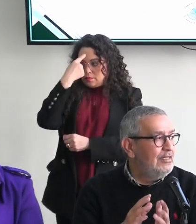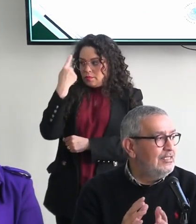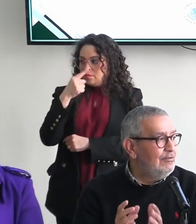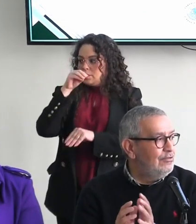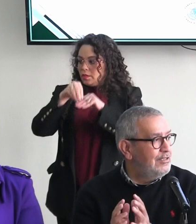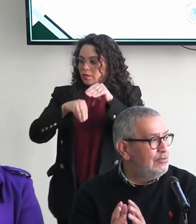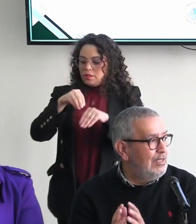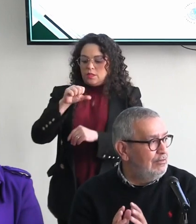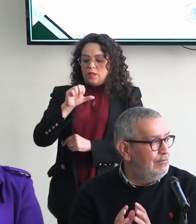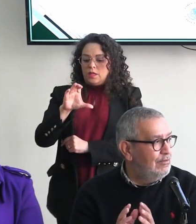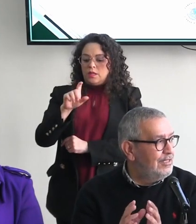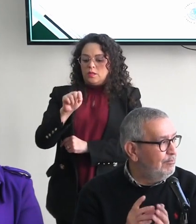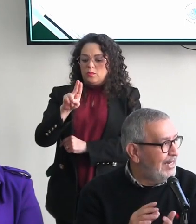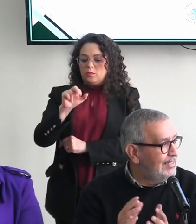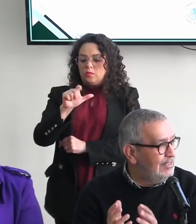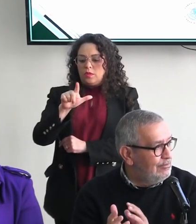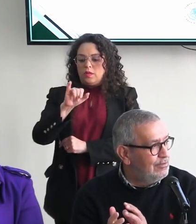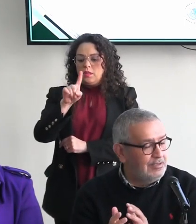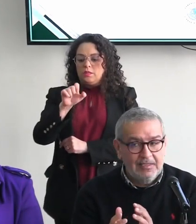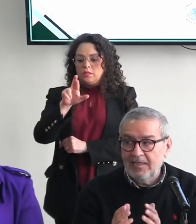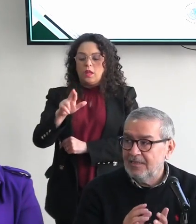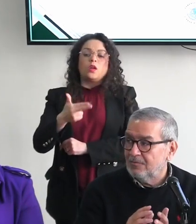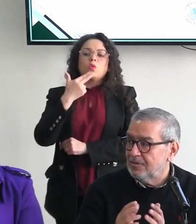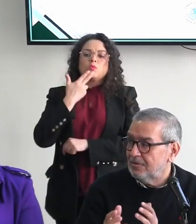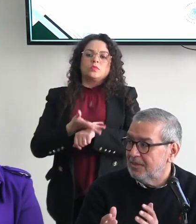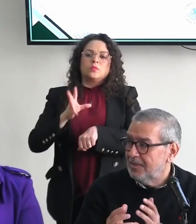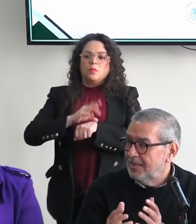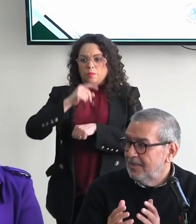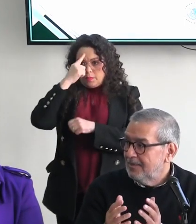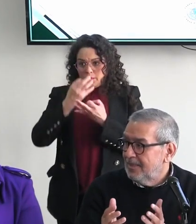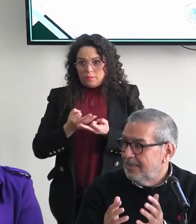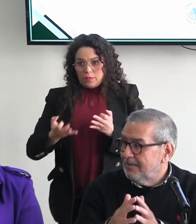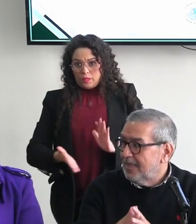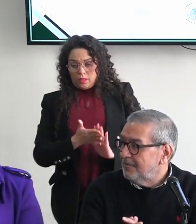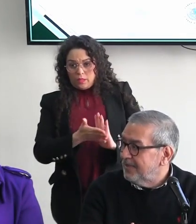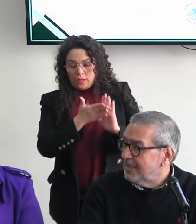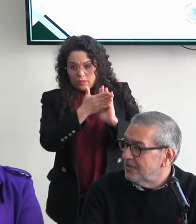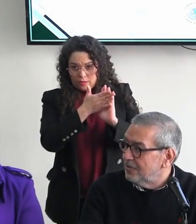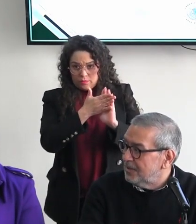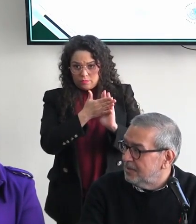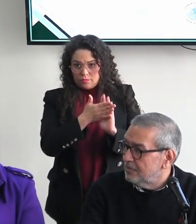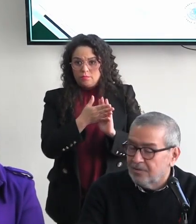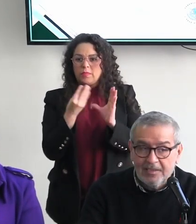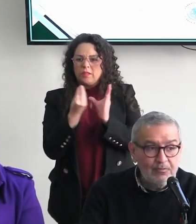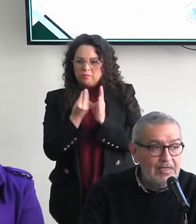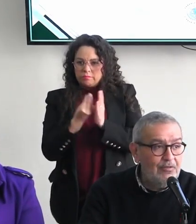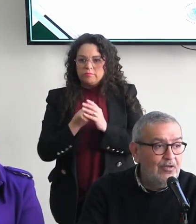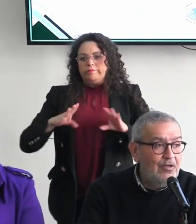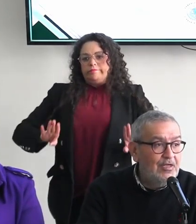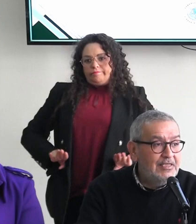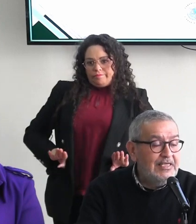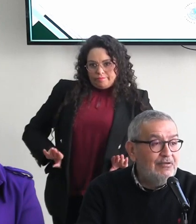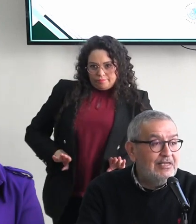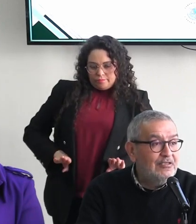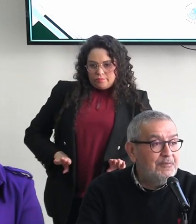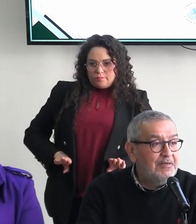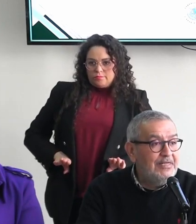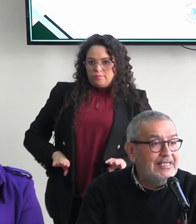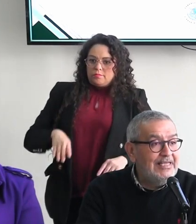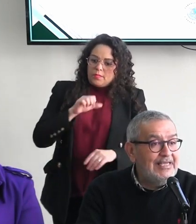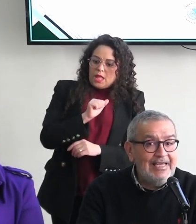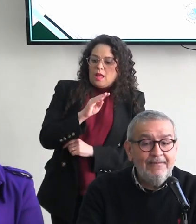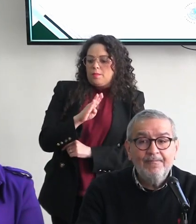solo actualizar usos de suelo o ser prácticos en las cuestiones de clasificaciones de usos de suelo, sino que